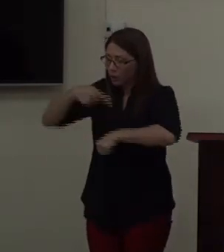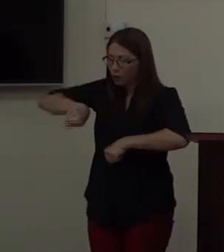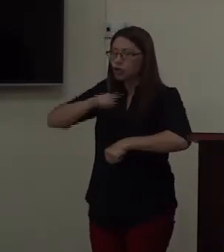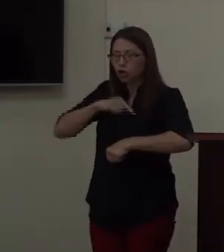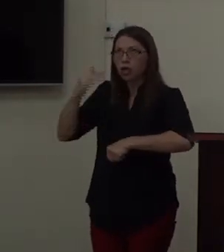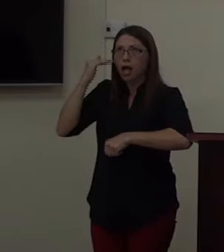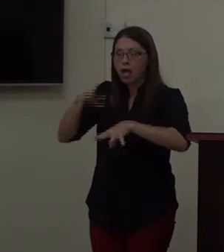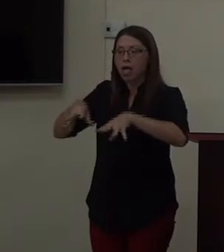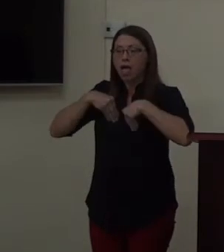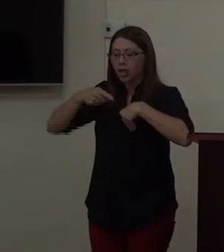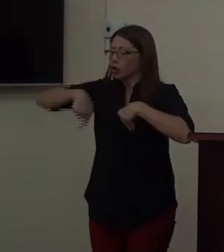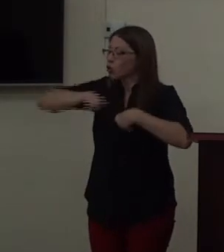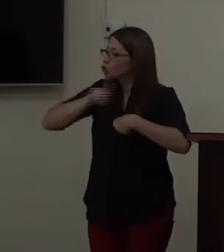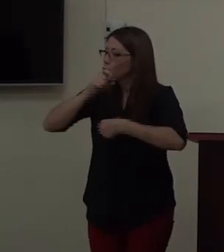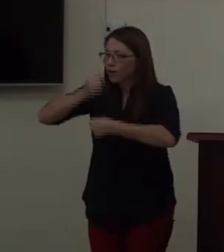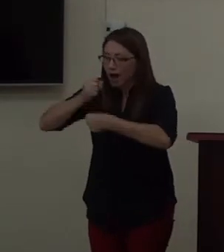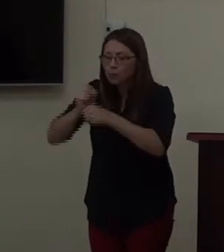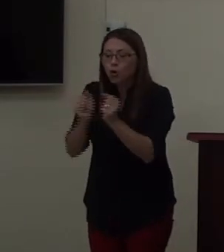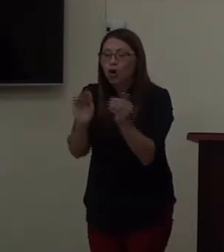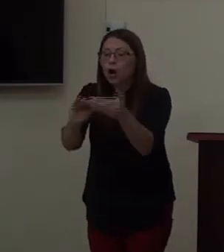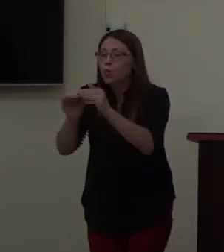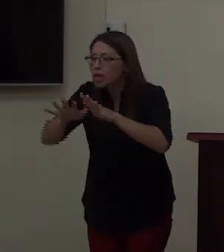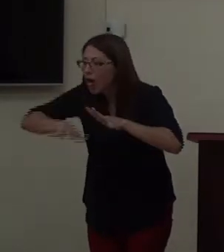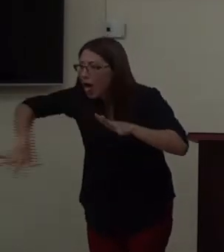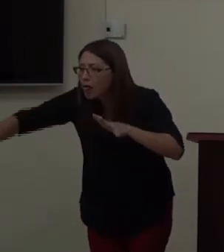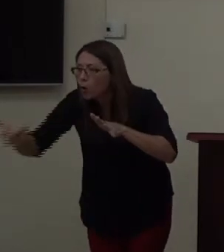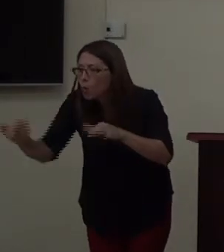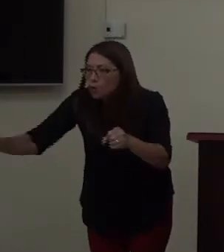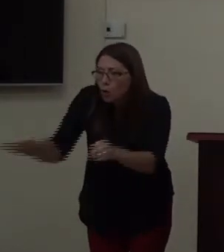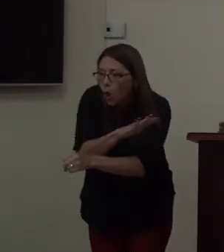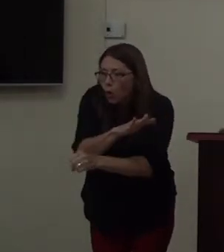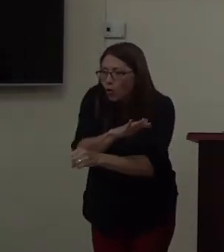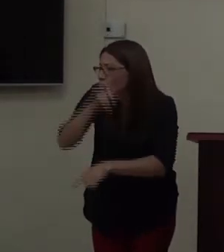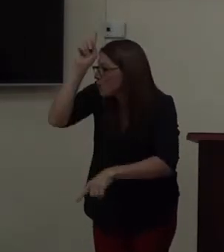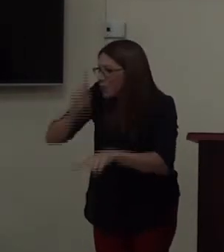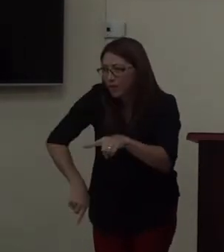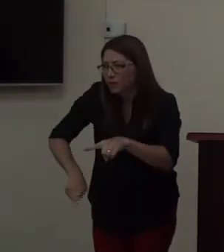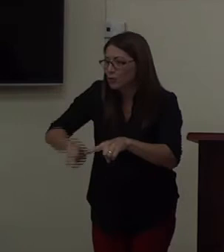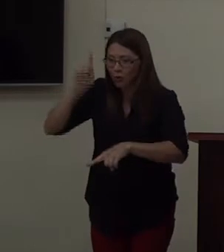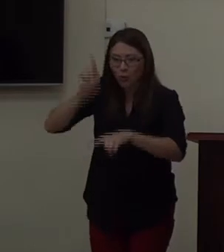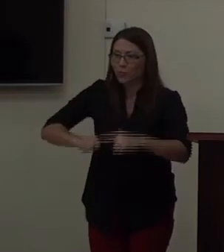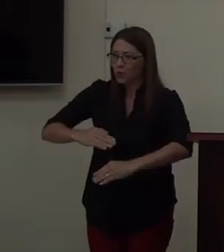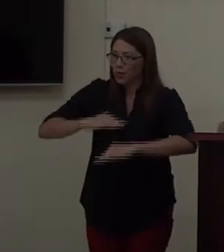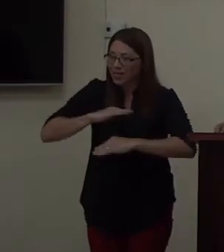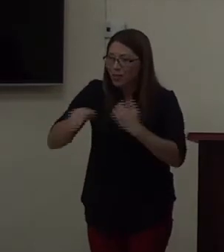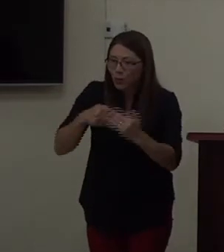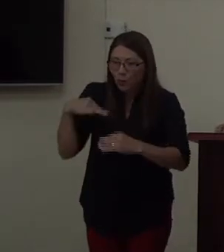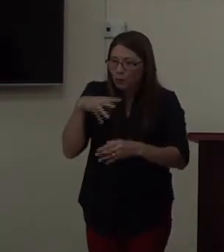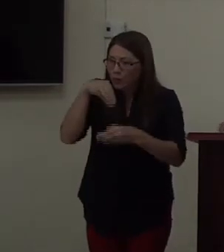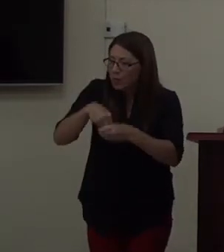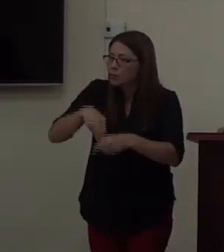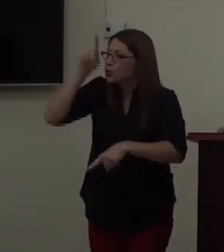con las comunidades como un todo, porque eso no es posible, no vamos a complacer a todos los miembros de las comunidades, ni respondemos a todas